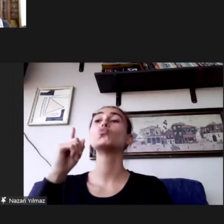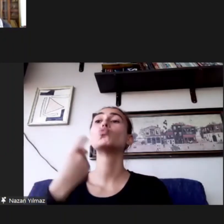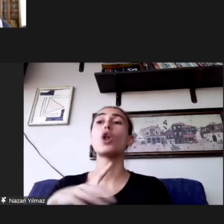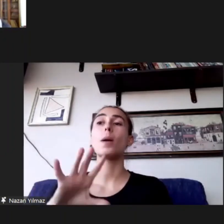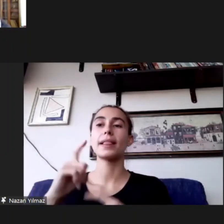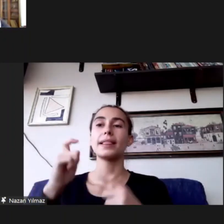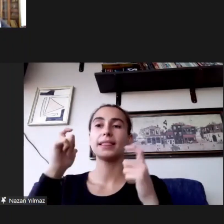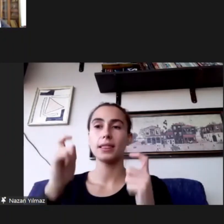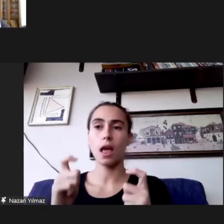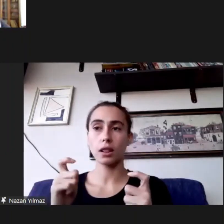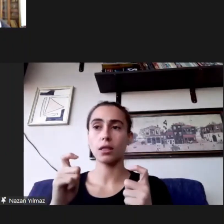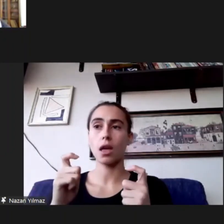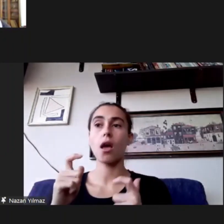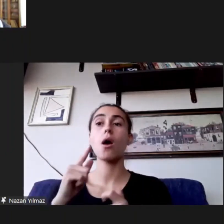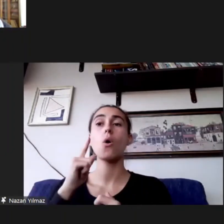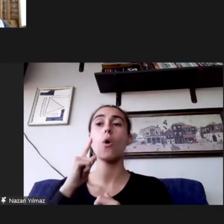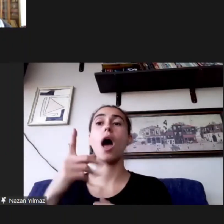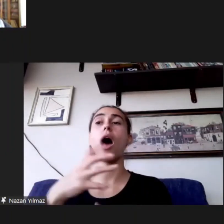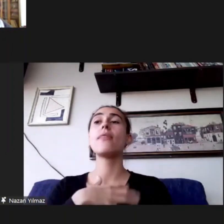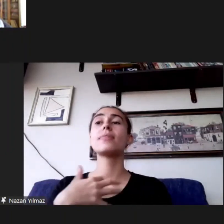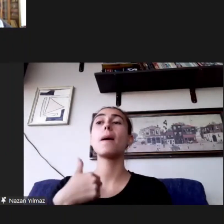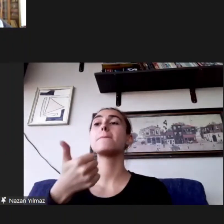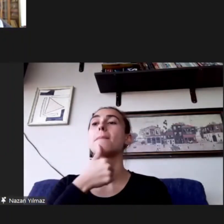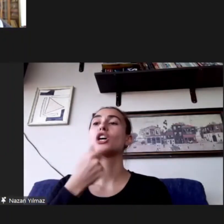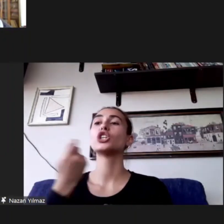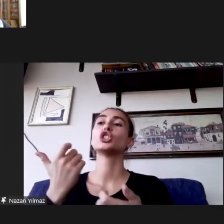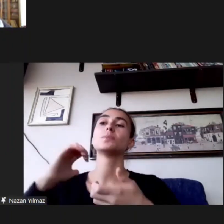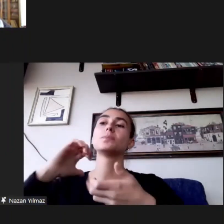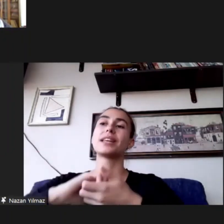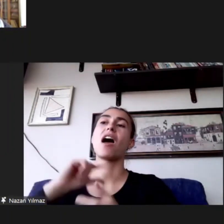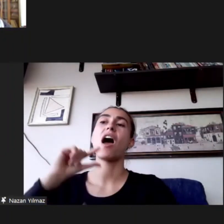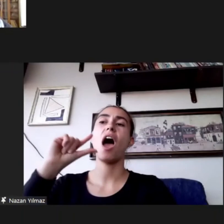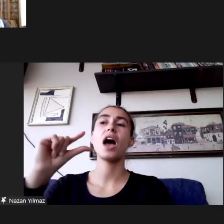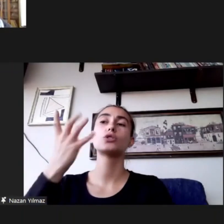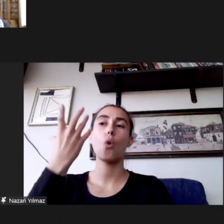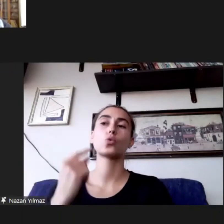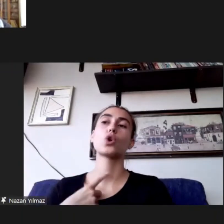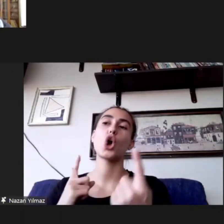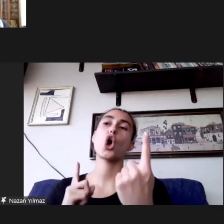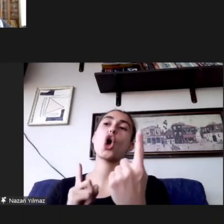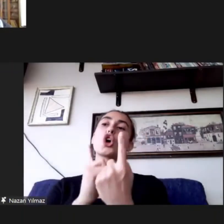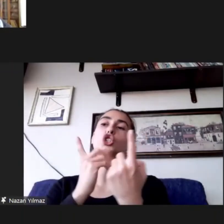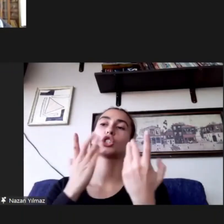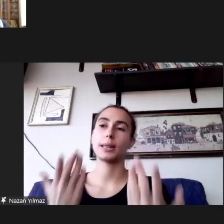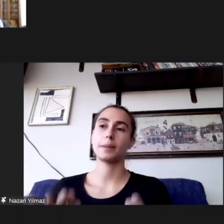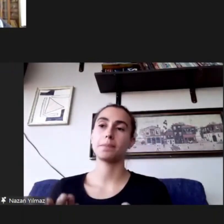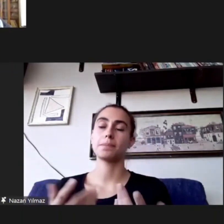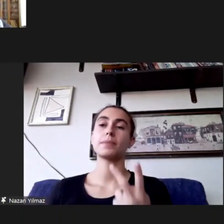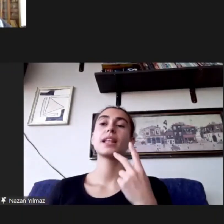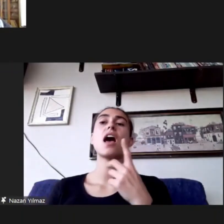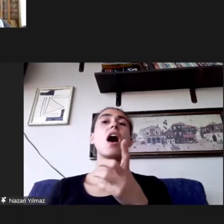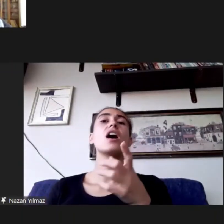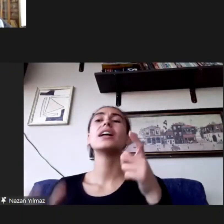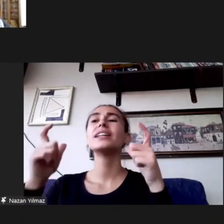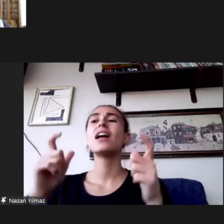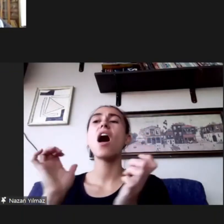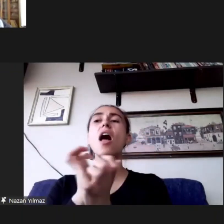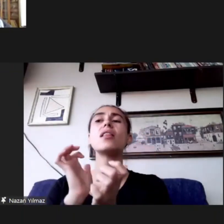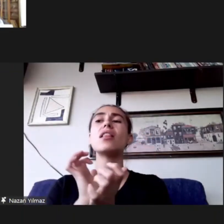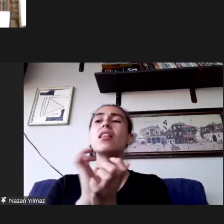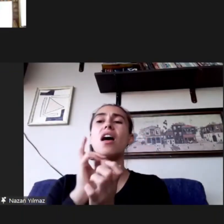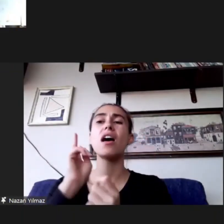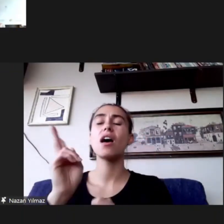de, bulunan hanelerde de anne baba işbirliğinin çok az olduğu karşımıza çıkmıştı. Özellikle hanelerdeki cinsiyetçi iş bölümü